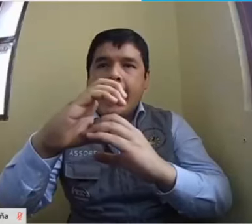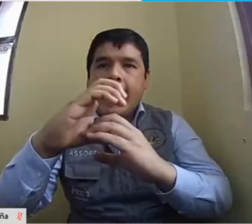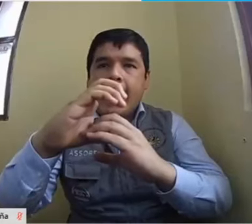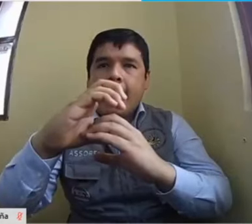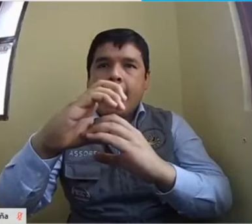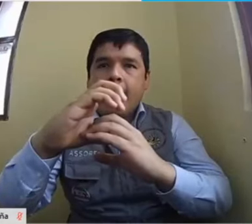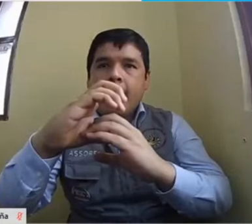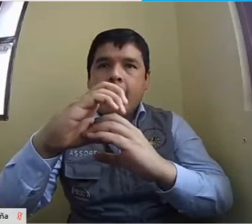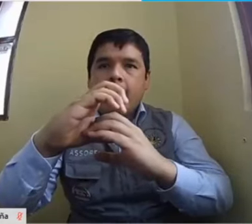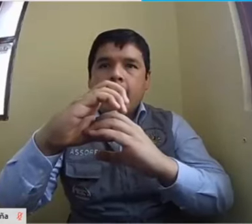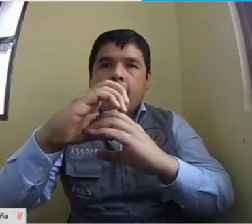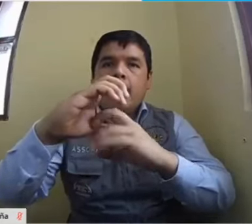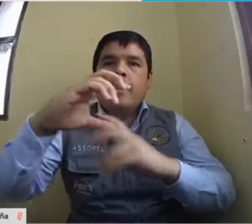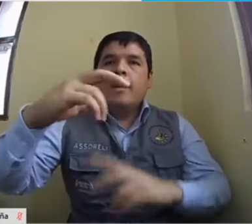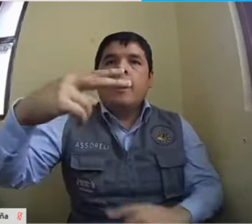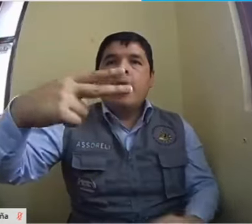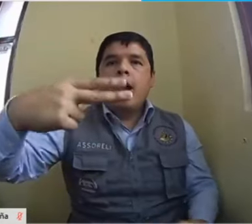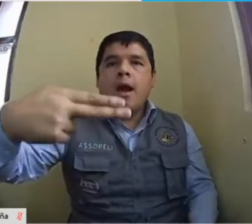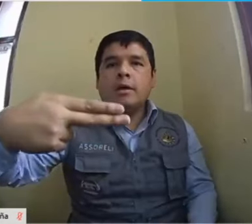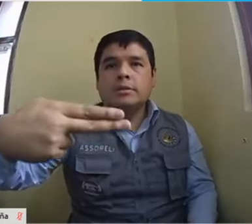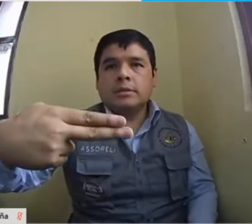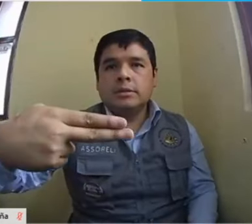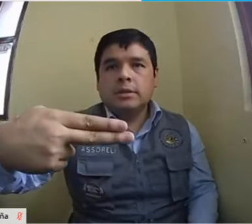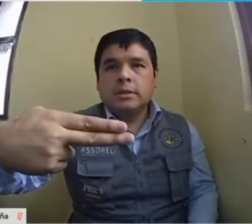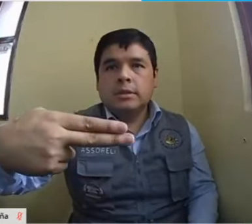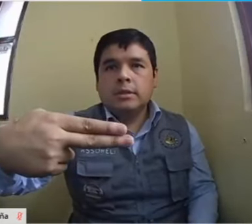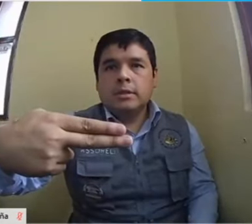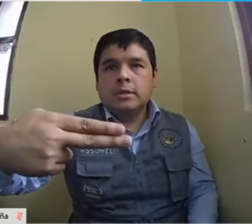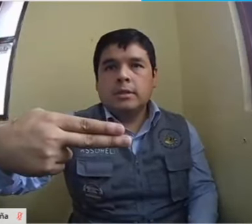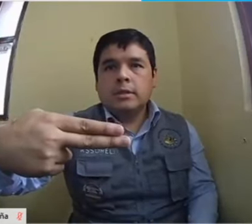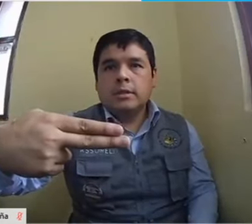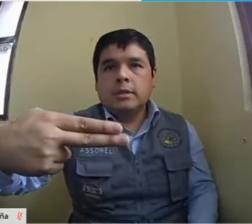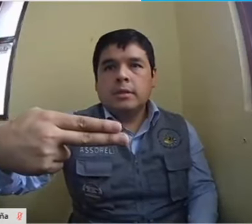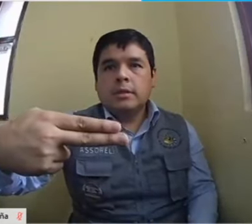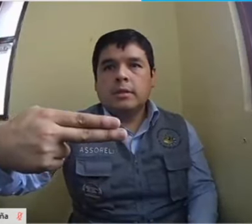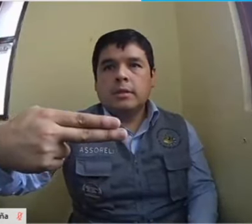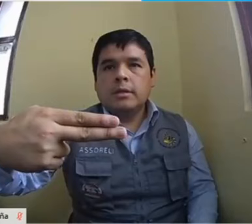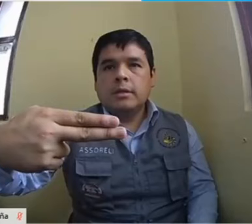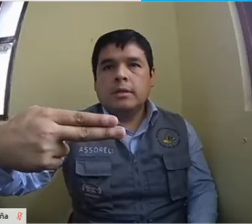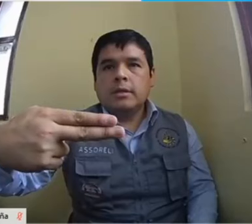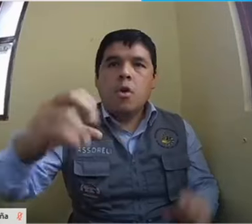o la G antigua con las dos manos, H,